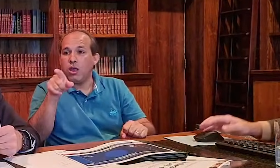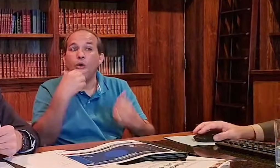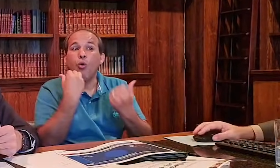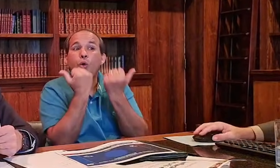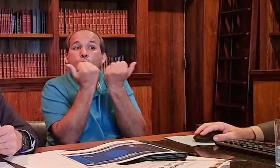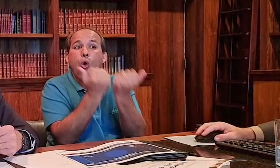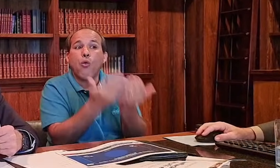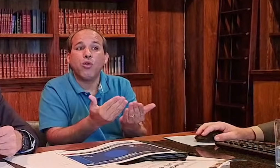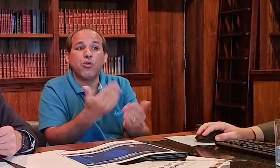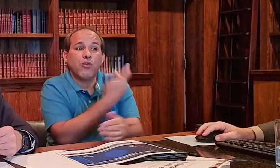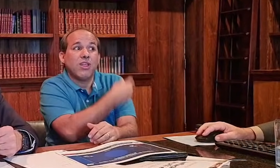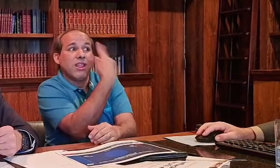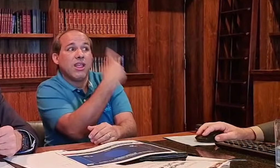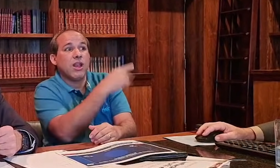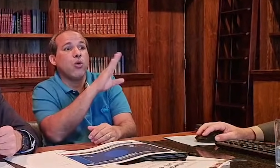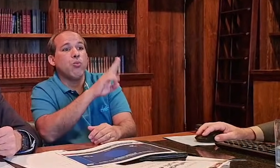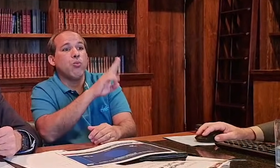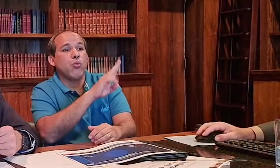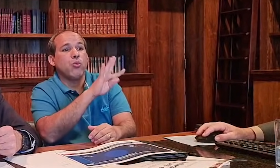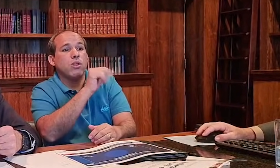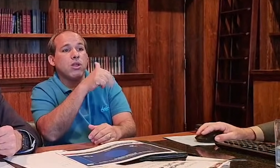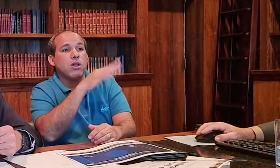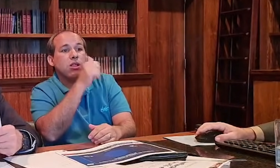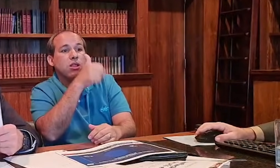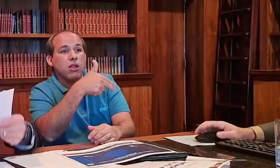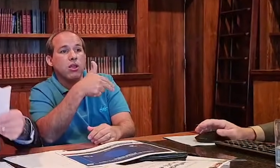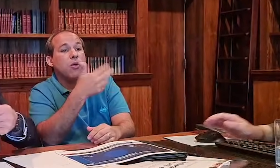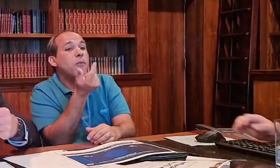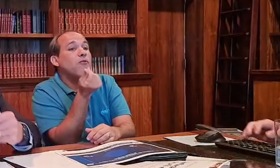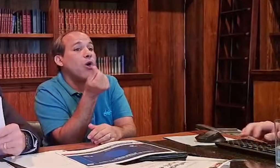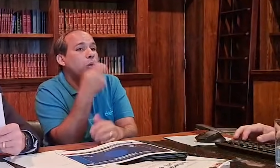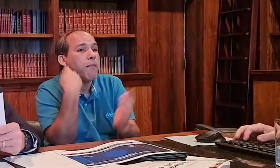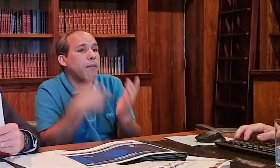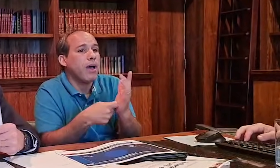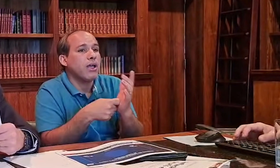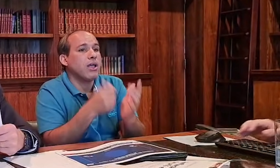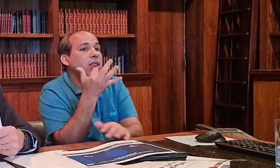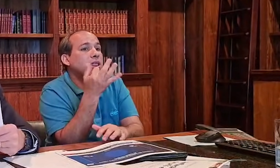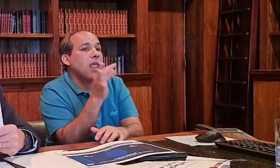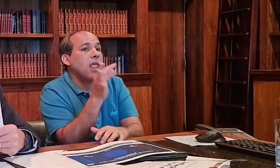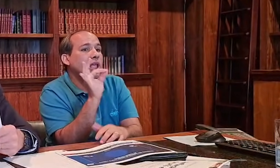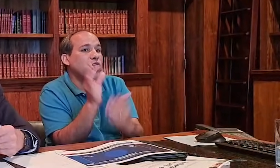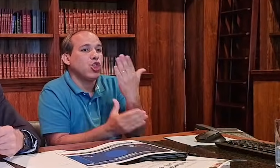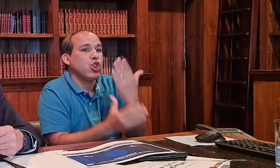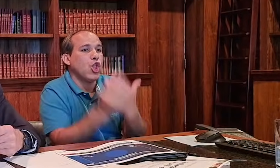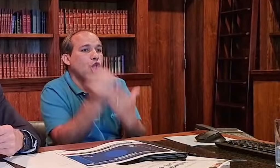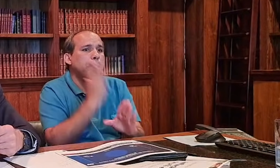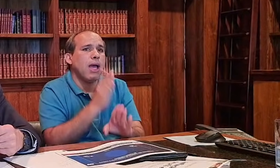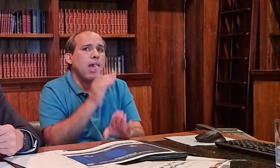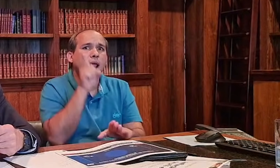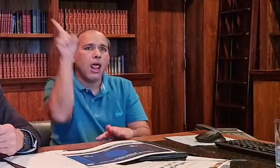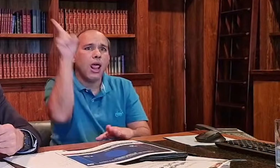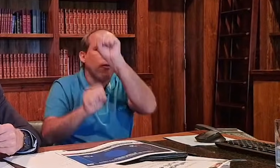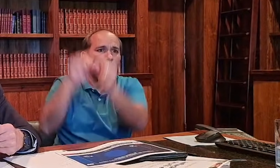vacina do Butantan, que custa para nós $10, ofereceu para eles a vacina completa por